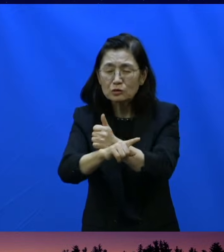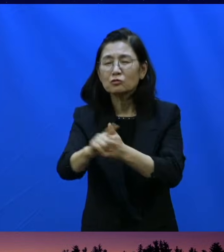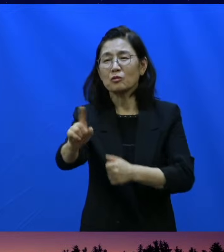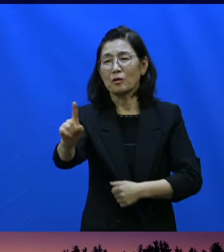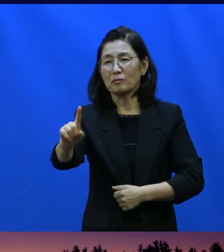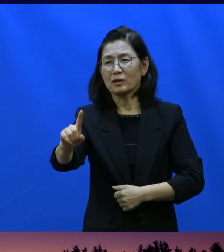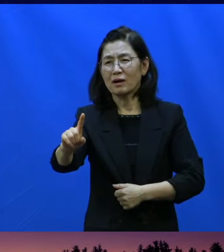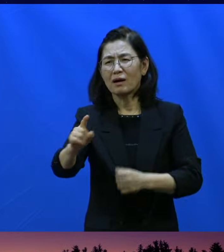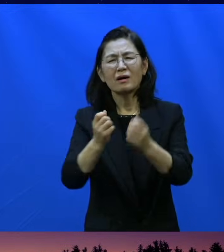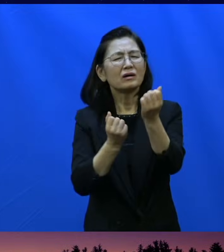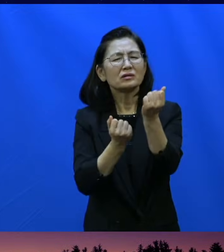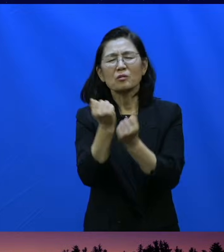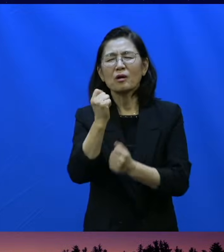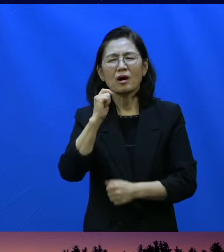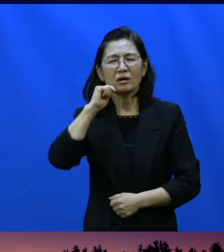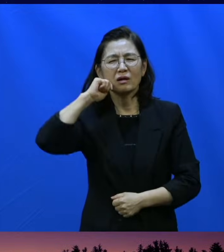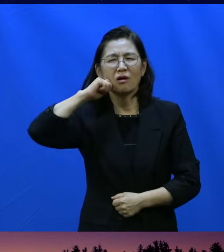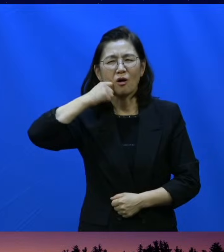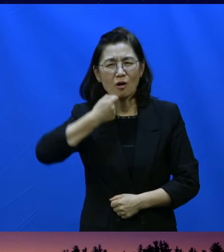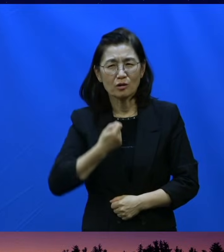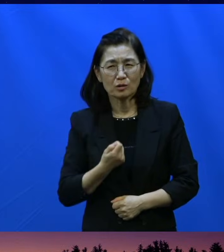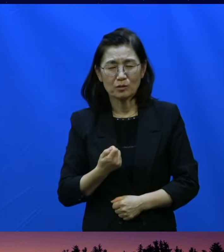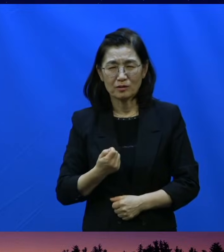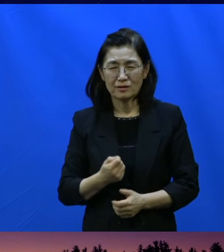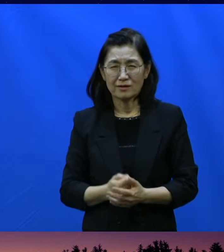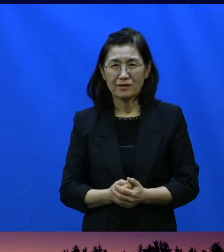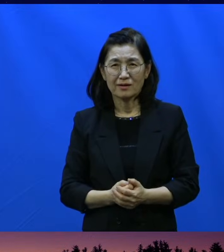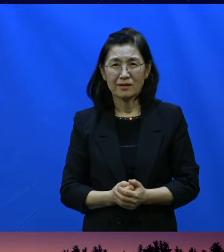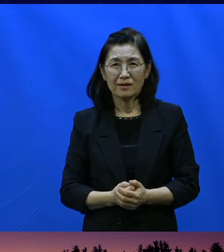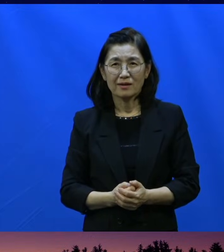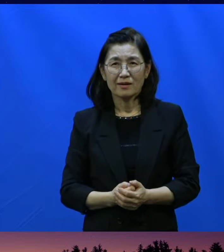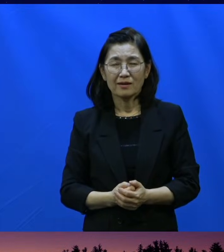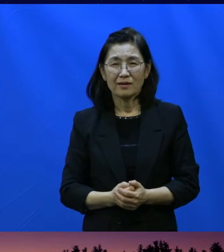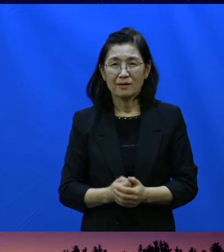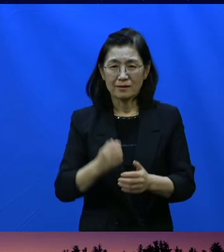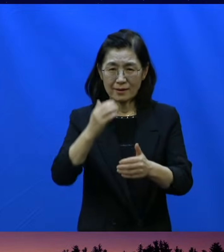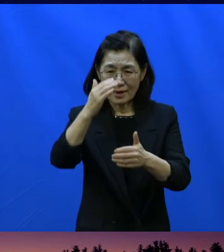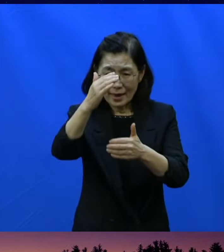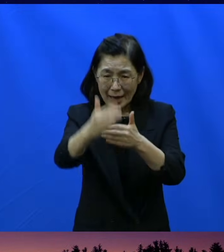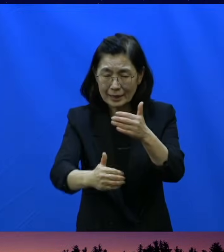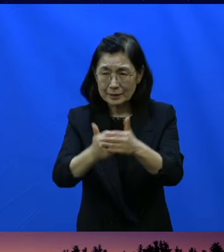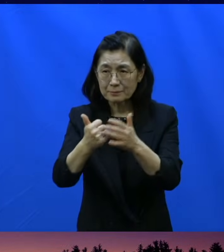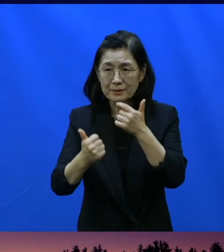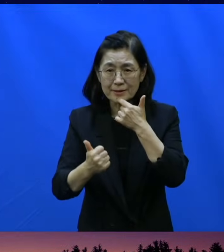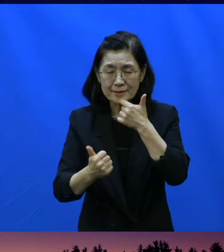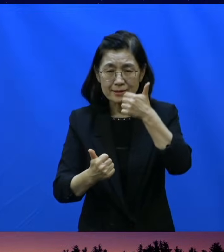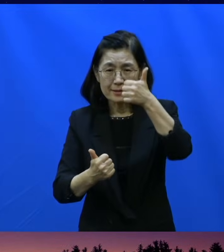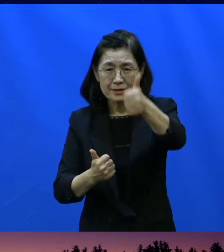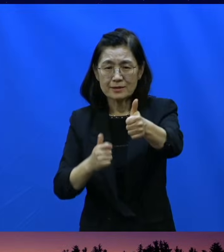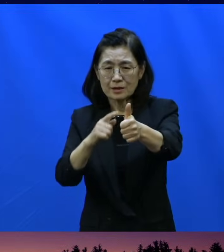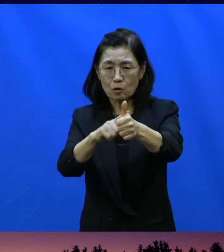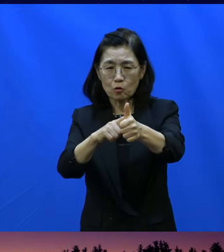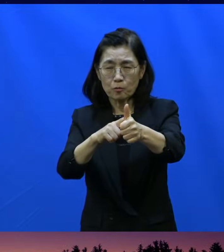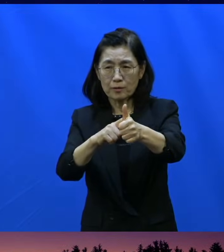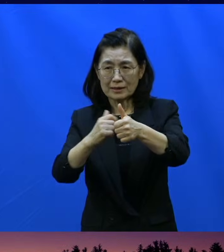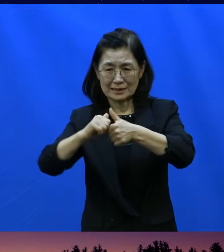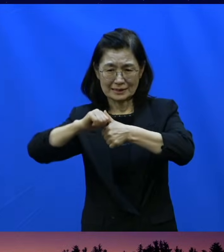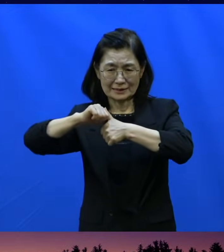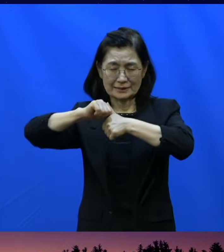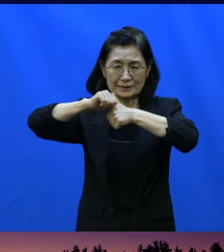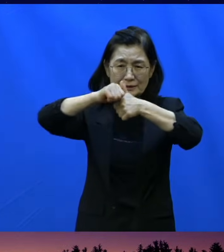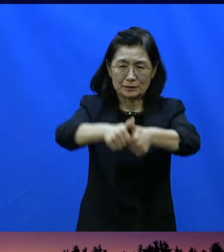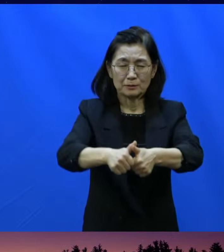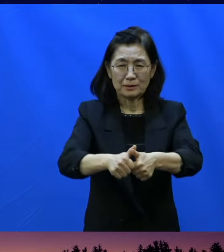거예요. 그러니까 결국은 야복나루에서 딱 그러면 하나님이 지고 결국은 털어버리시잖아요.